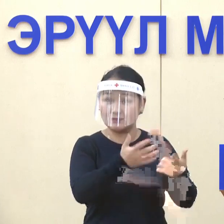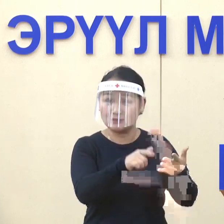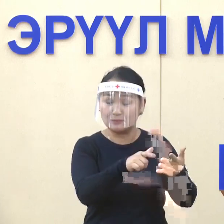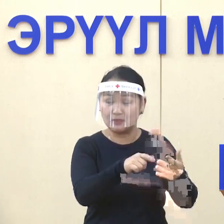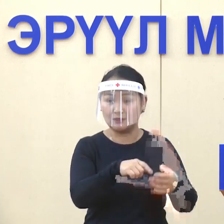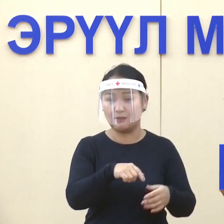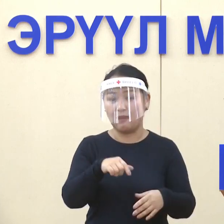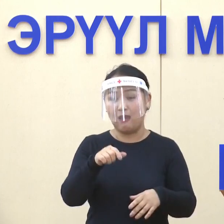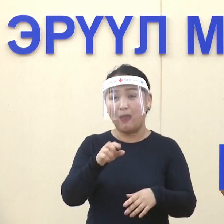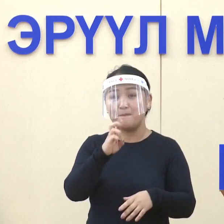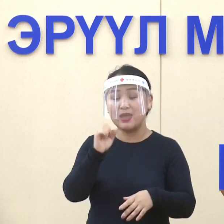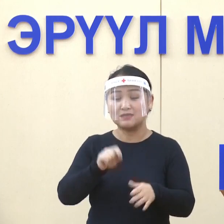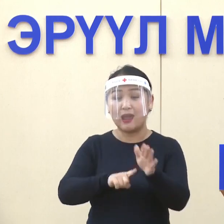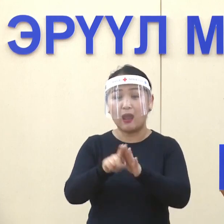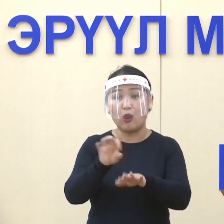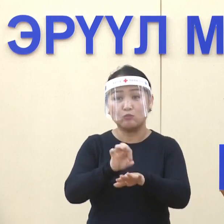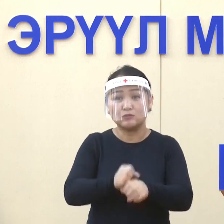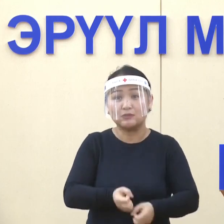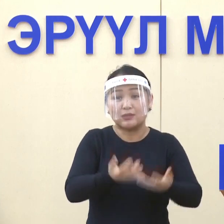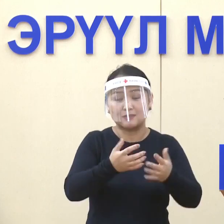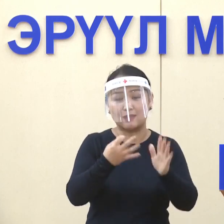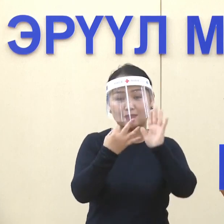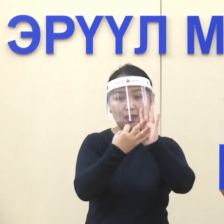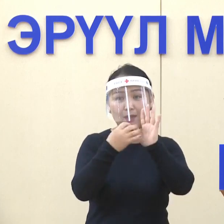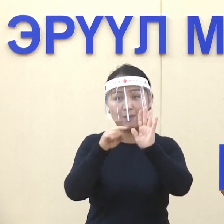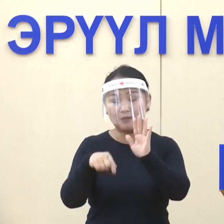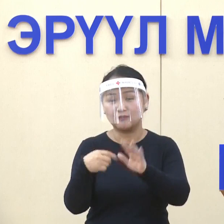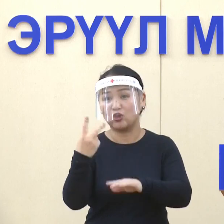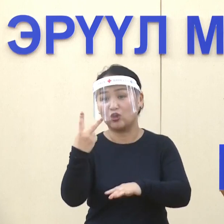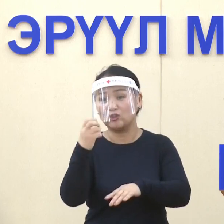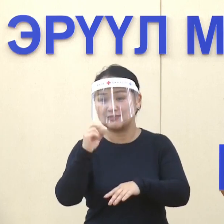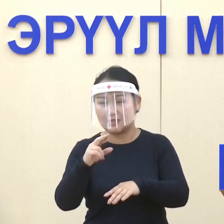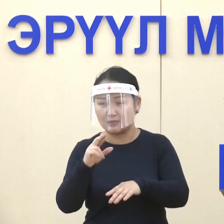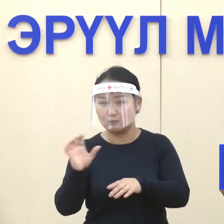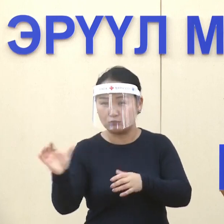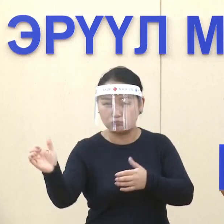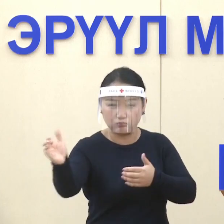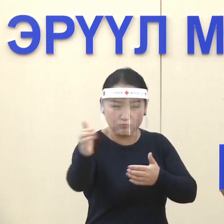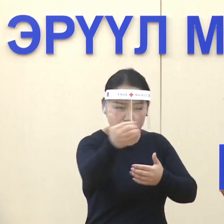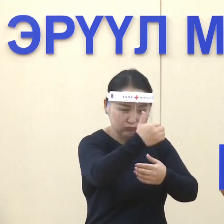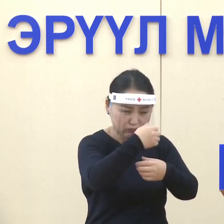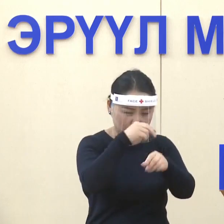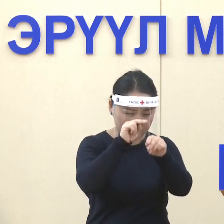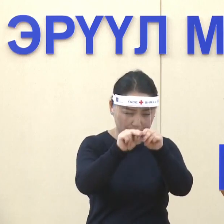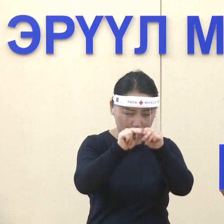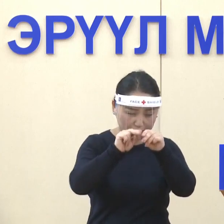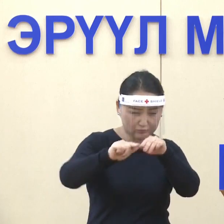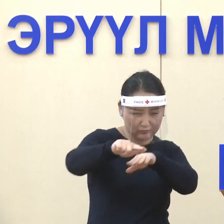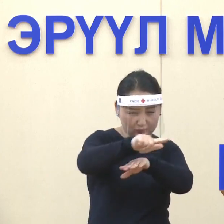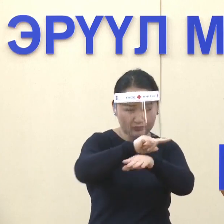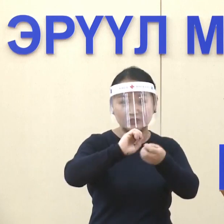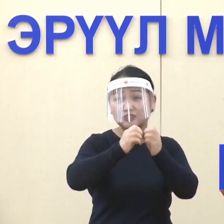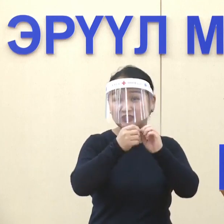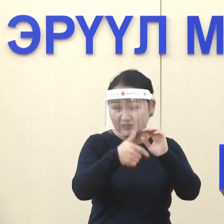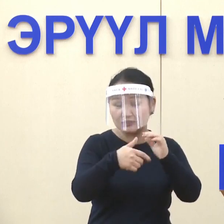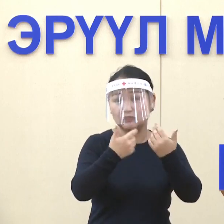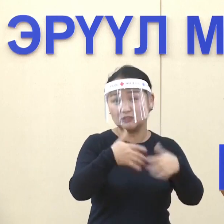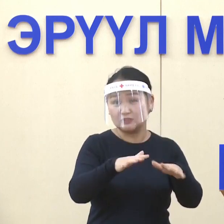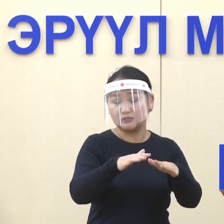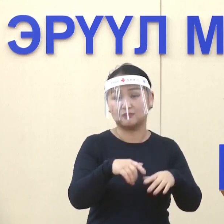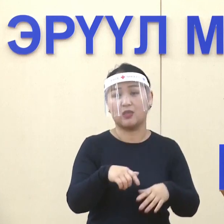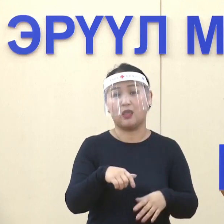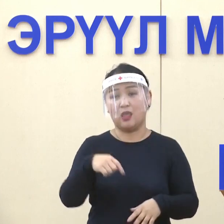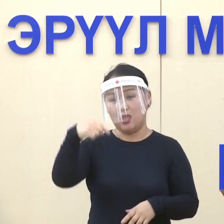илэрснээс хойш Бээжин хотын хэмжээнд 8.2 сая сорт цуглуулж шинжилгээ хийсэн талаар хотын эрх баригчид мэдээлсэн